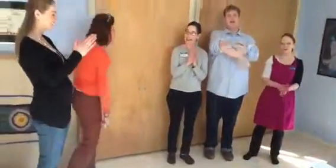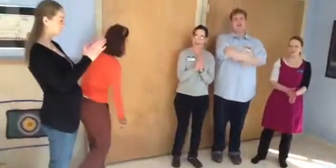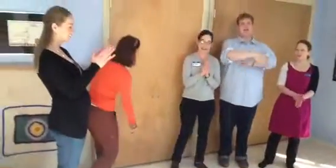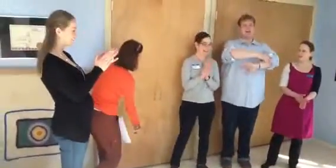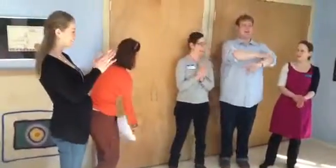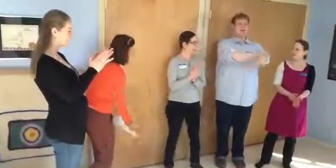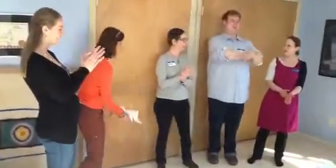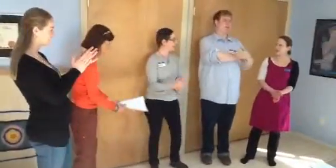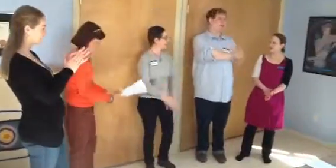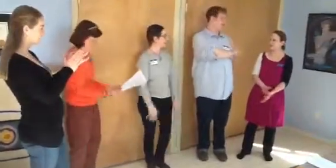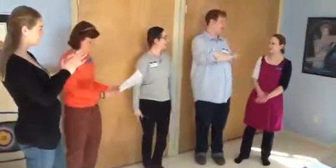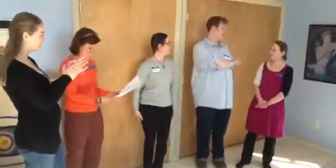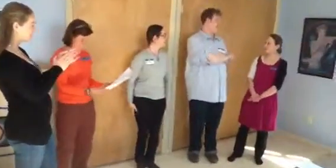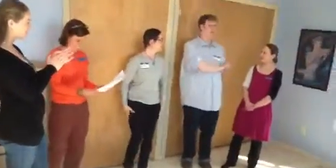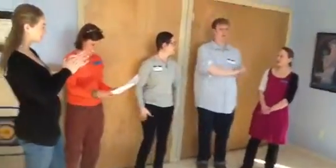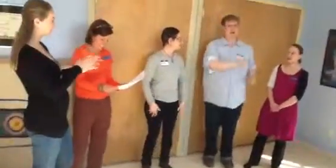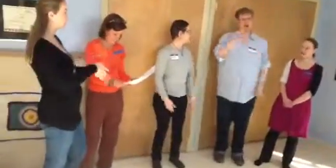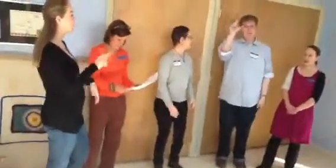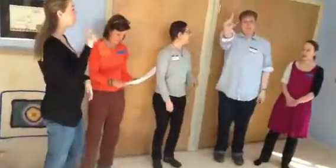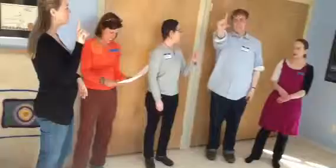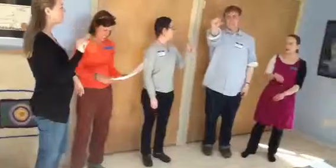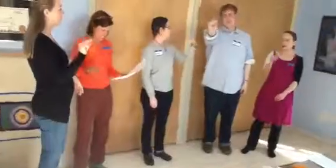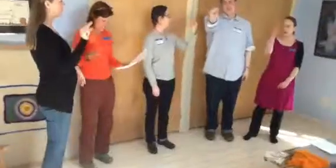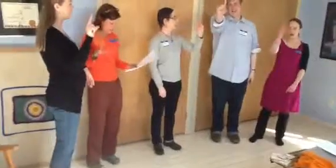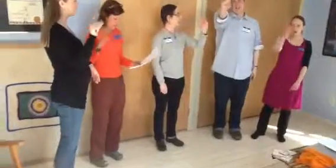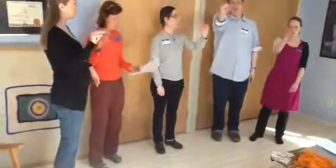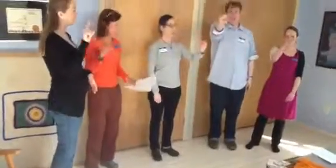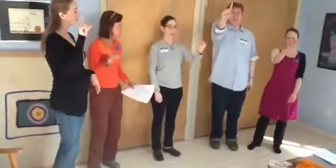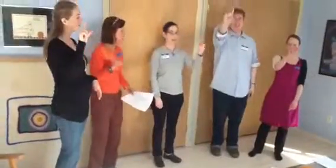All right, and now the shark. Yep.